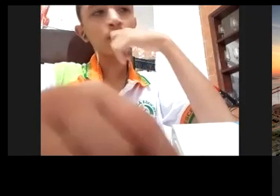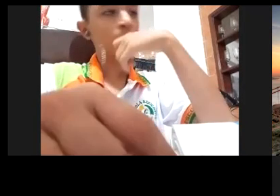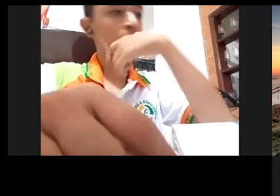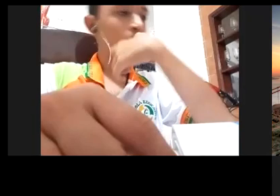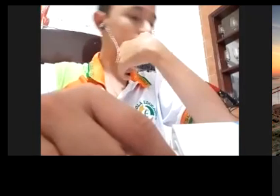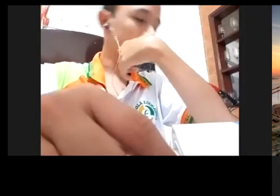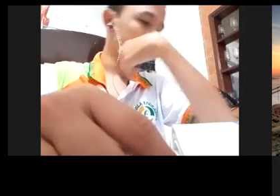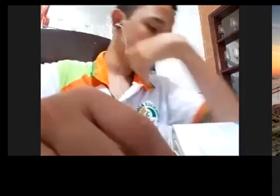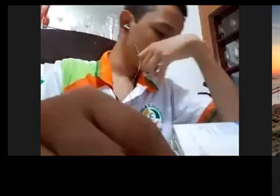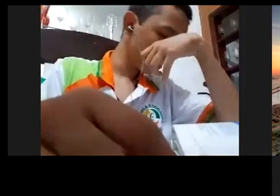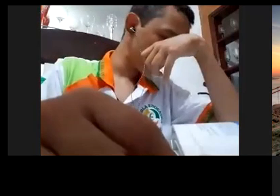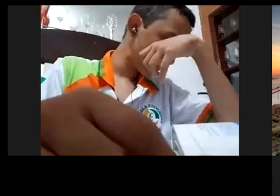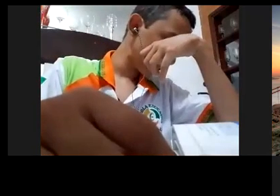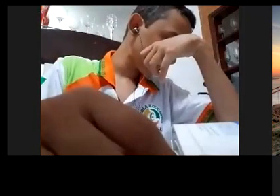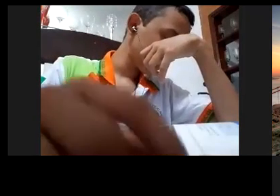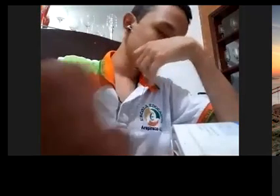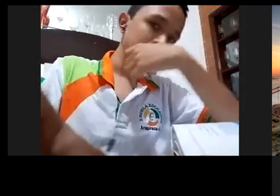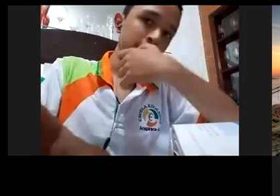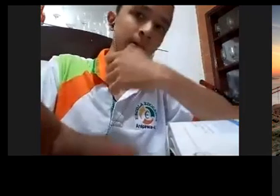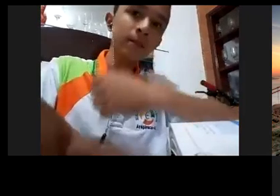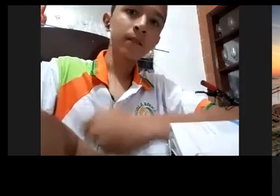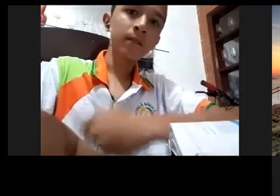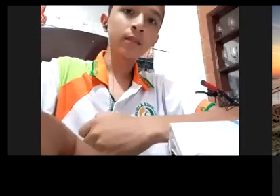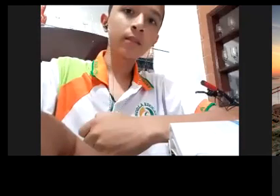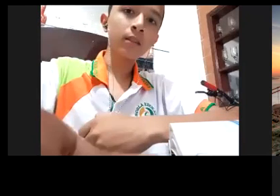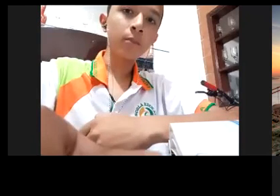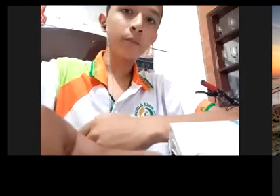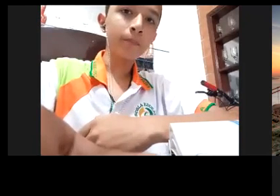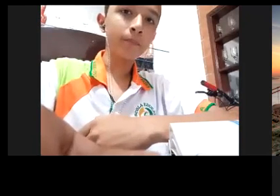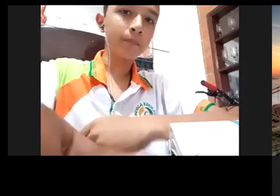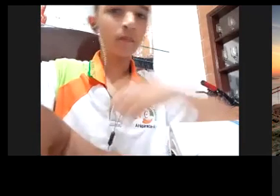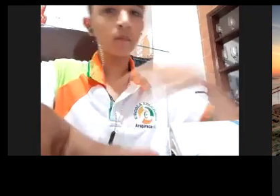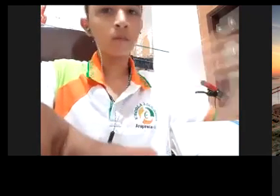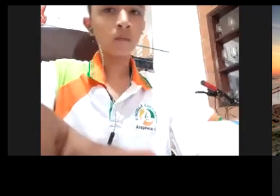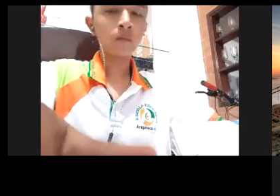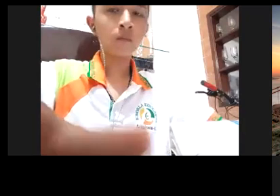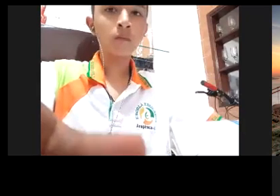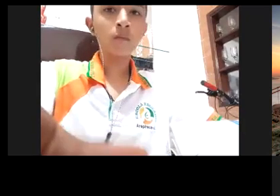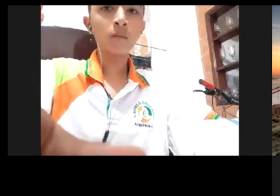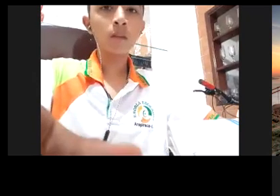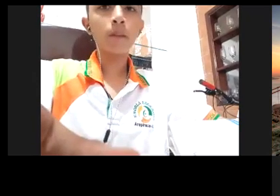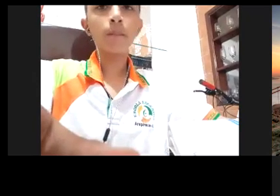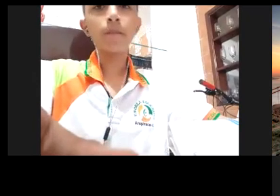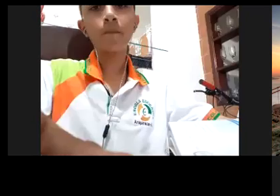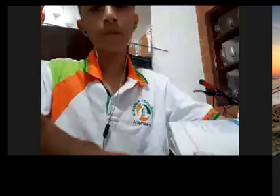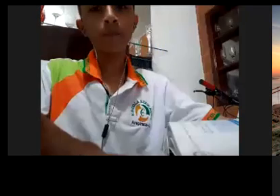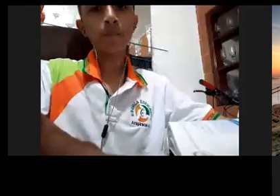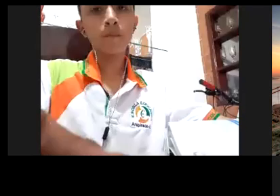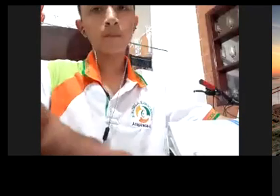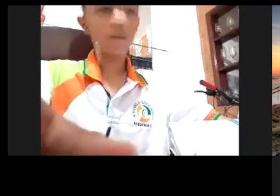da é uma que seja na nove dez que termina a gente é